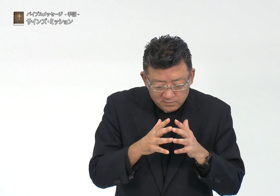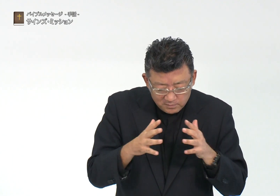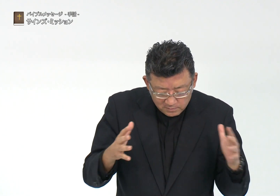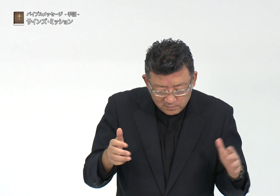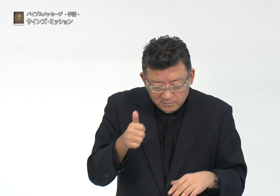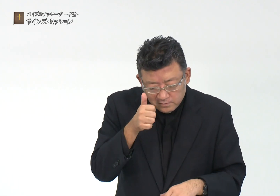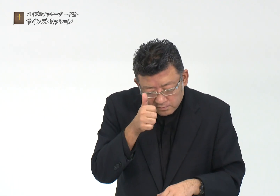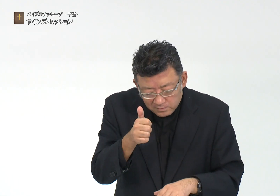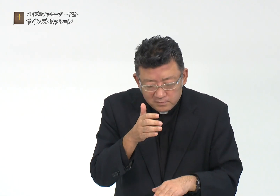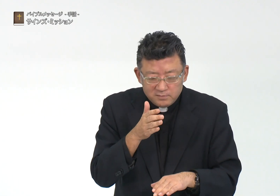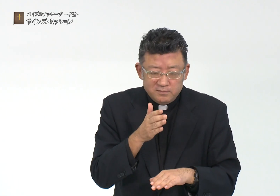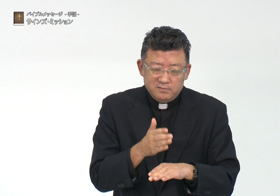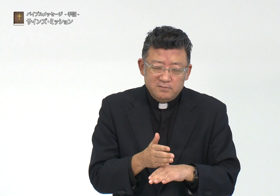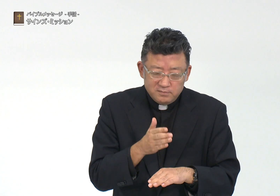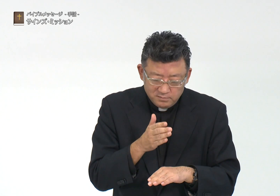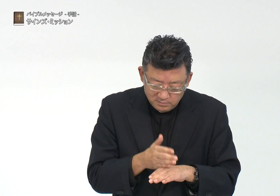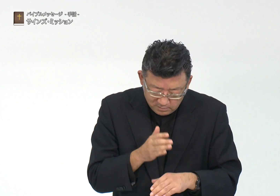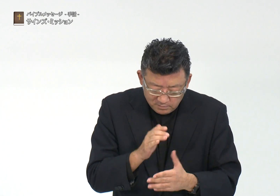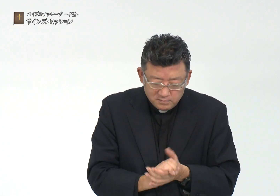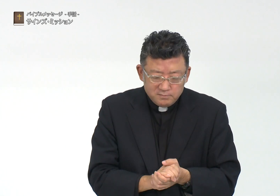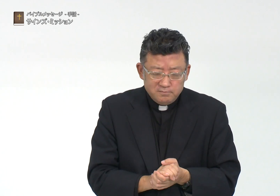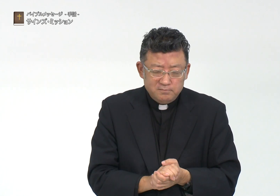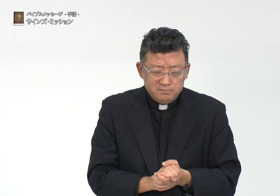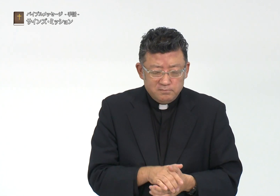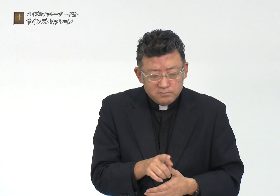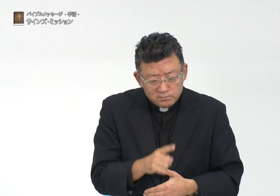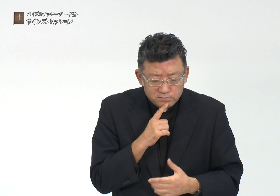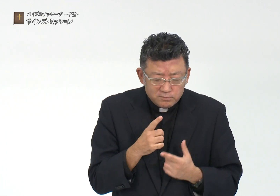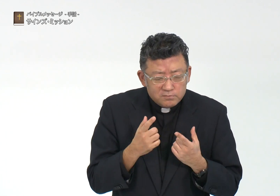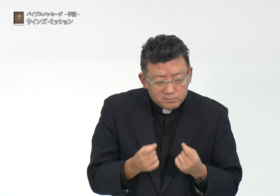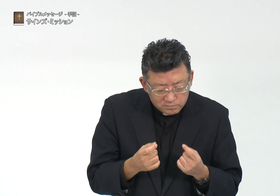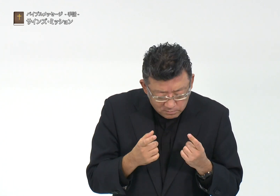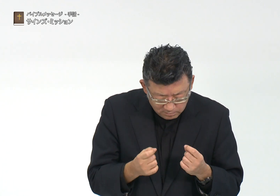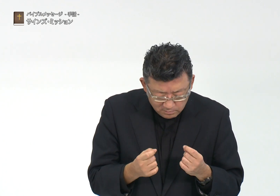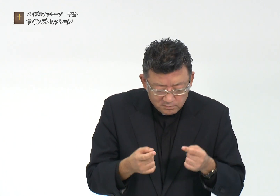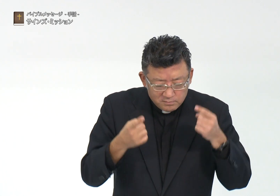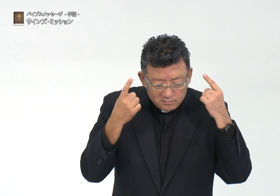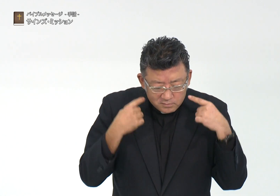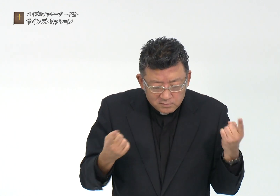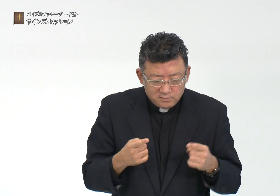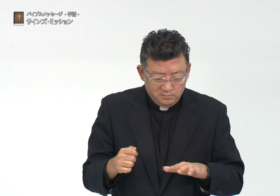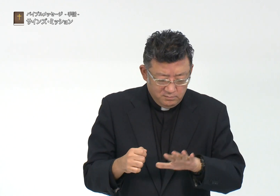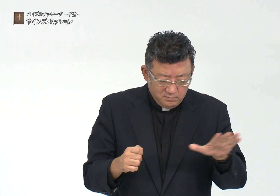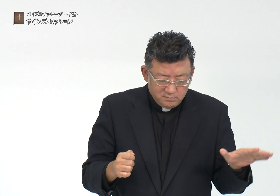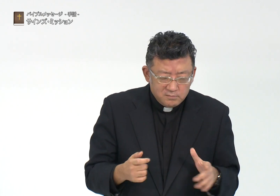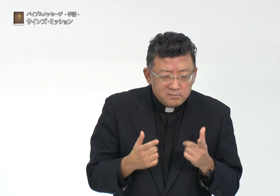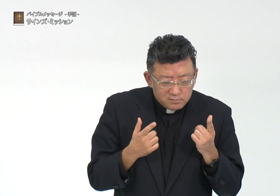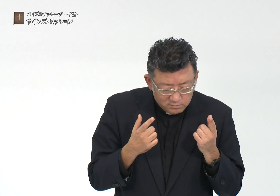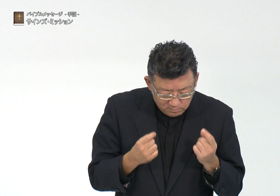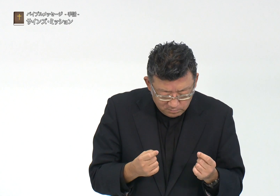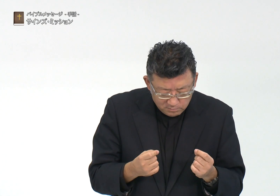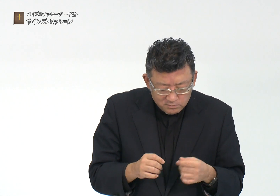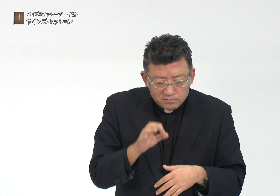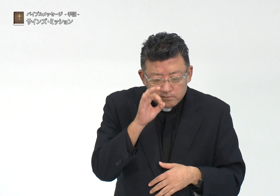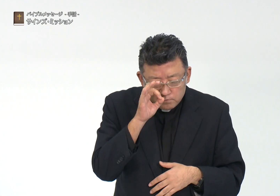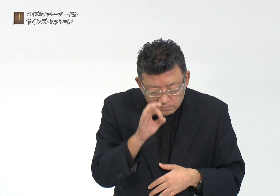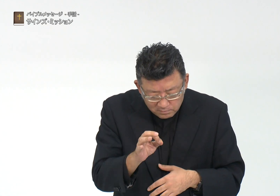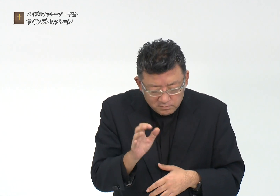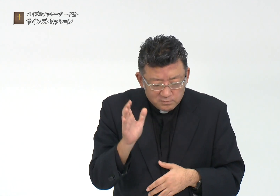大きな恵みに4を感謝します羊飼いたちも見聞きし